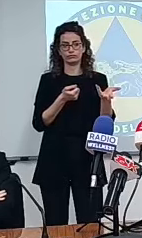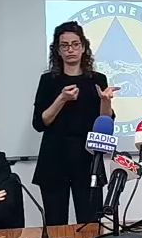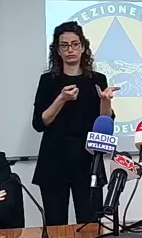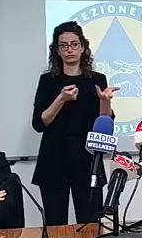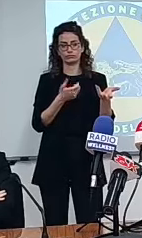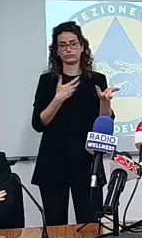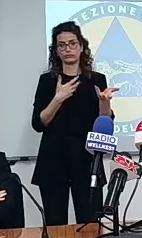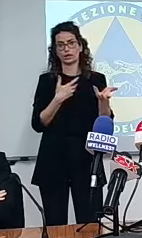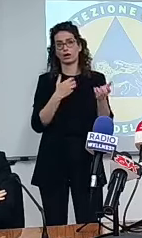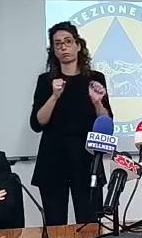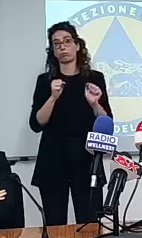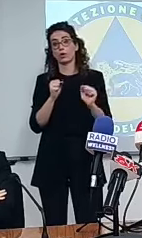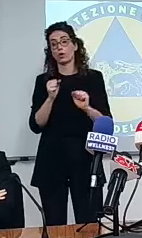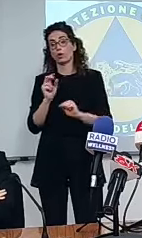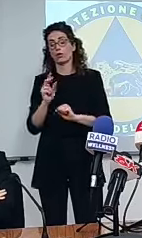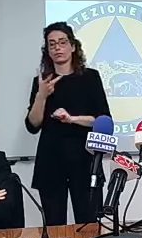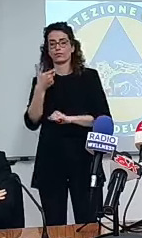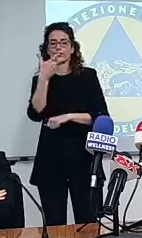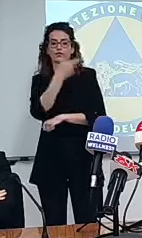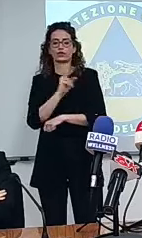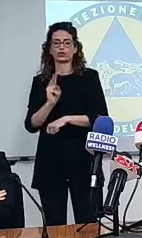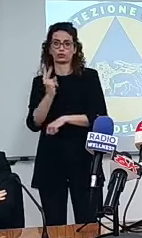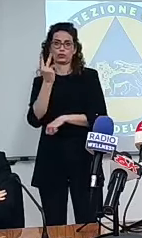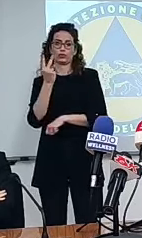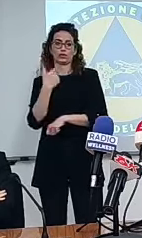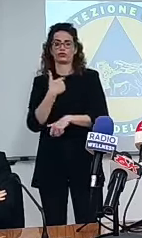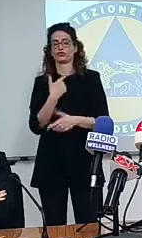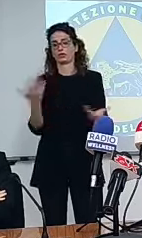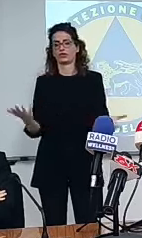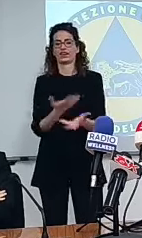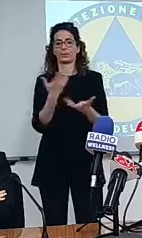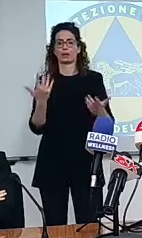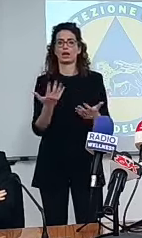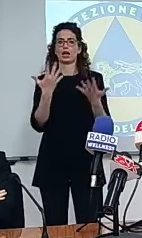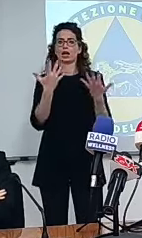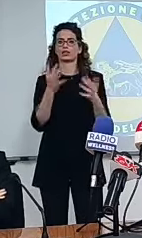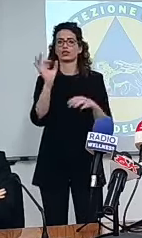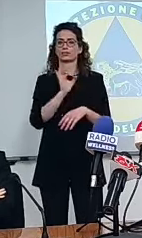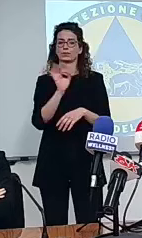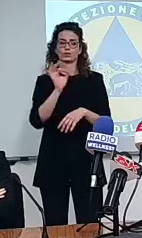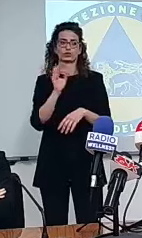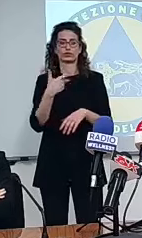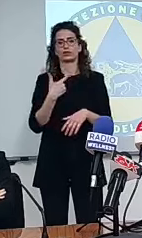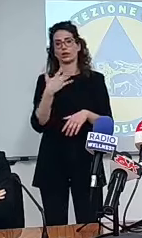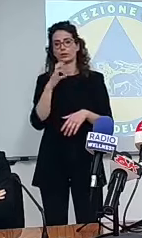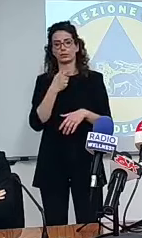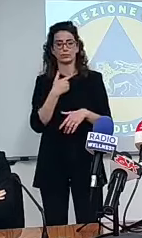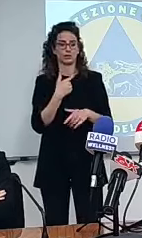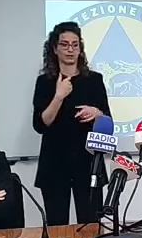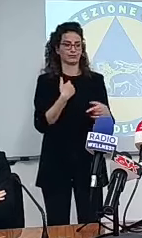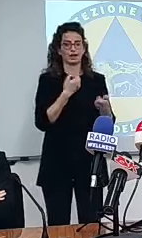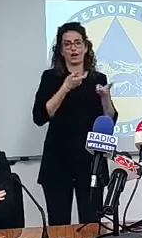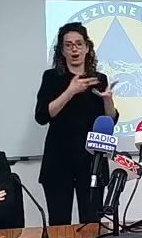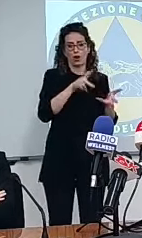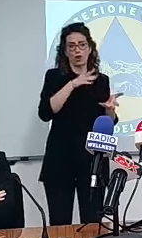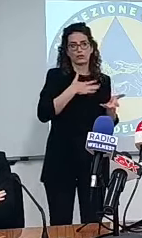a due dosi, neanche una dose, e dicono, ma è solo il 10%, se ho capito. Ma la mia agenda dice